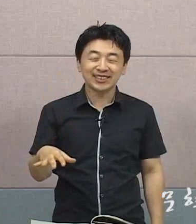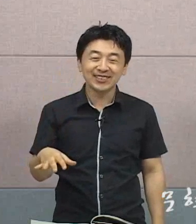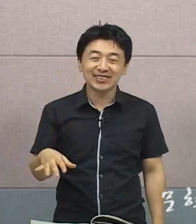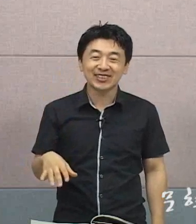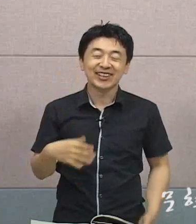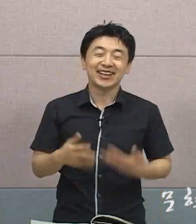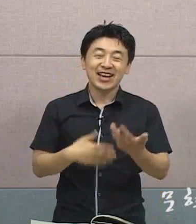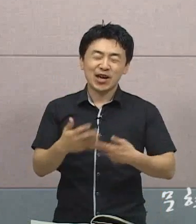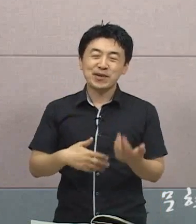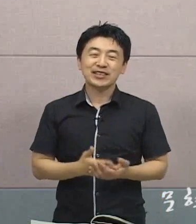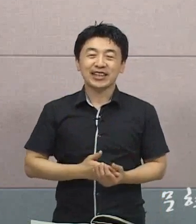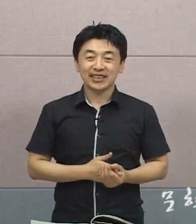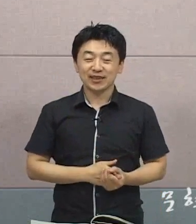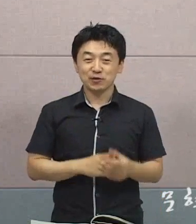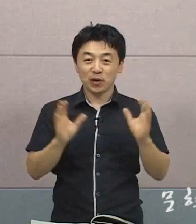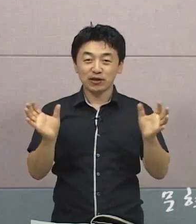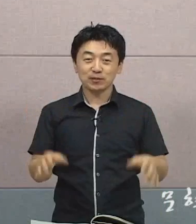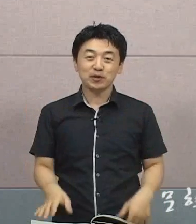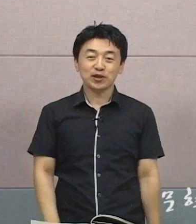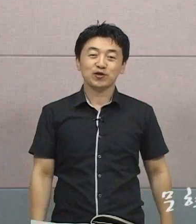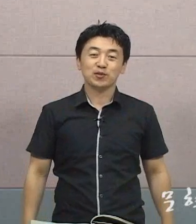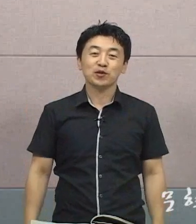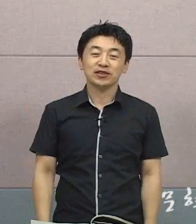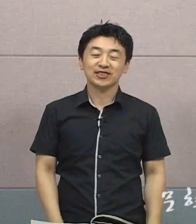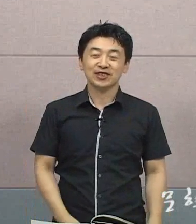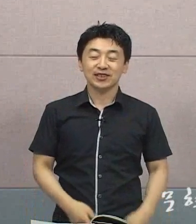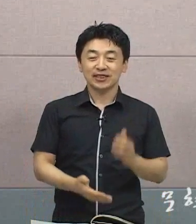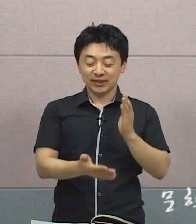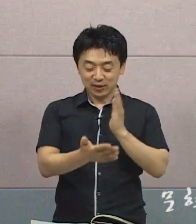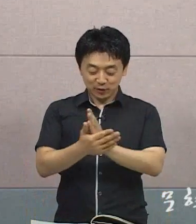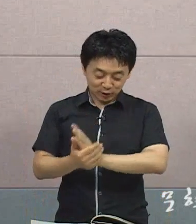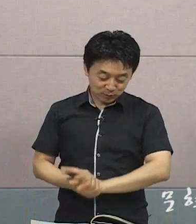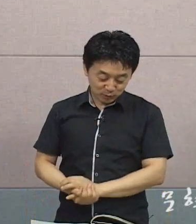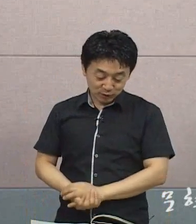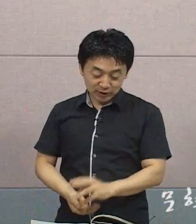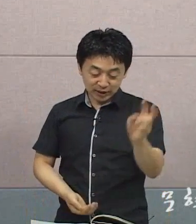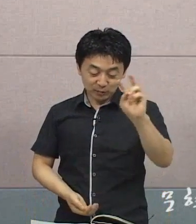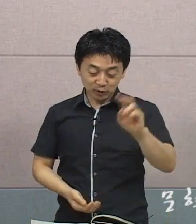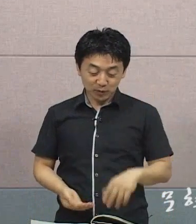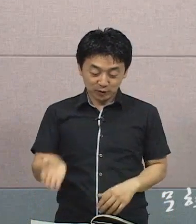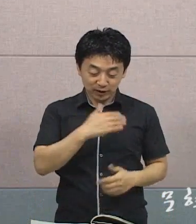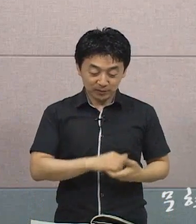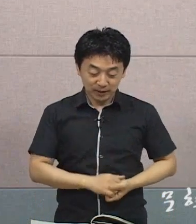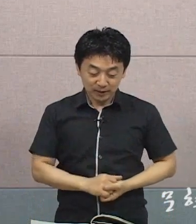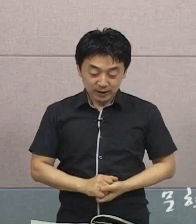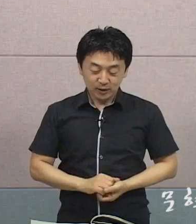애매하거든요. 그쵸? 네, 애매하지 않게 좀 명확하게 표현을 해주시면 좋을 것 같거든요. 네, 그렇게 해주시면 좋을 것 같고요. 자, 20쪽 넘어가도록 하겠습니다. 자,